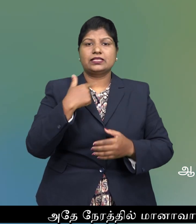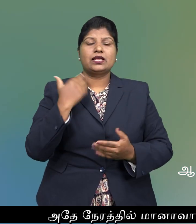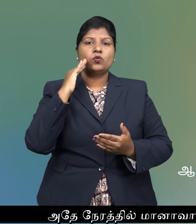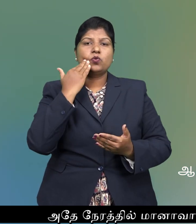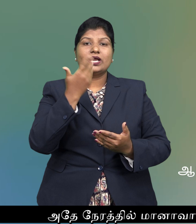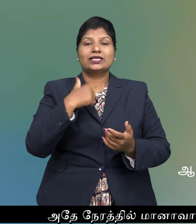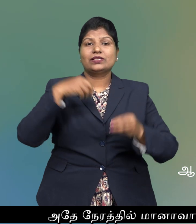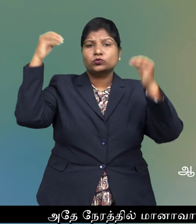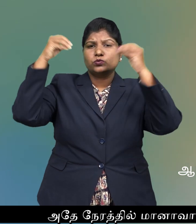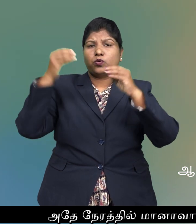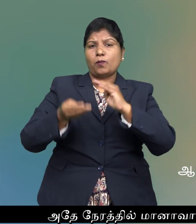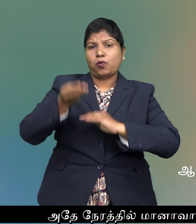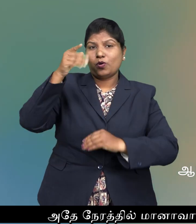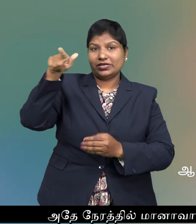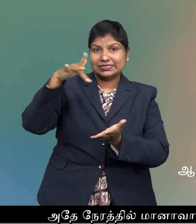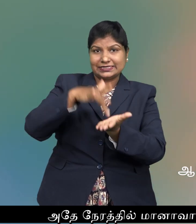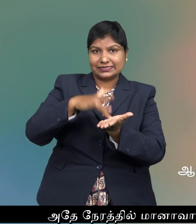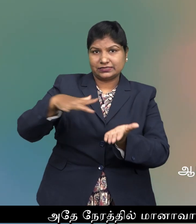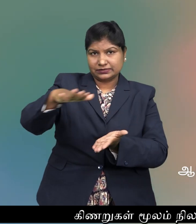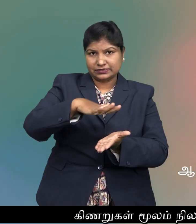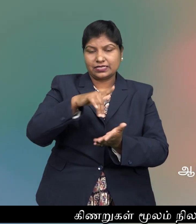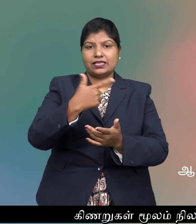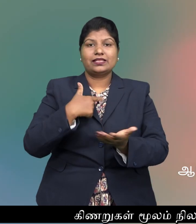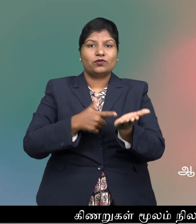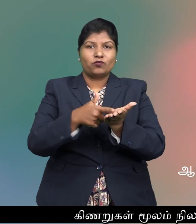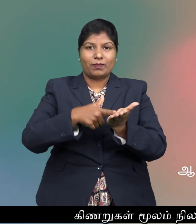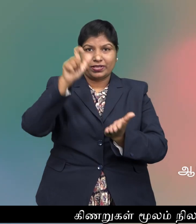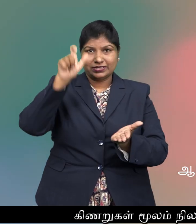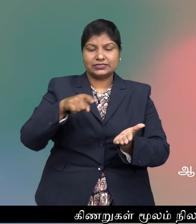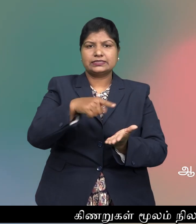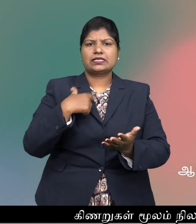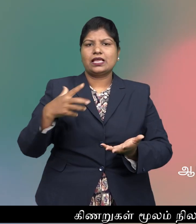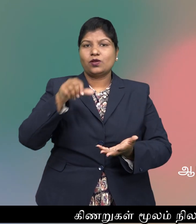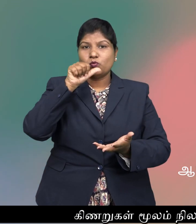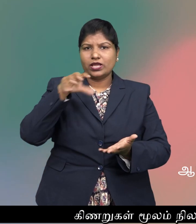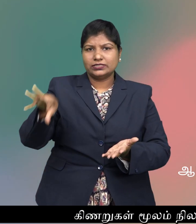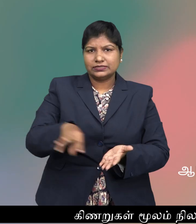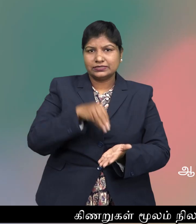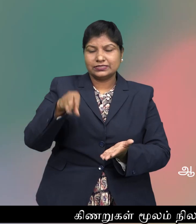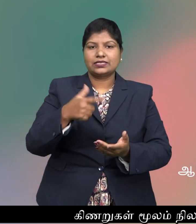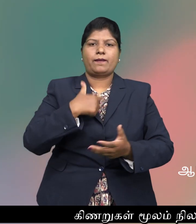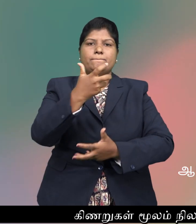பகுதிகளில் விவசாயிகள் ஆழ்துளை கிணறுகள் மூலம் நிலத்தடி நீரை பிரித்தெடுக்கின்றனர்.